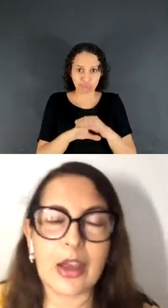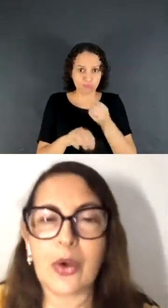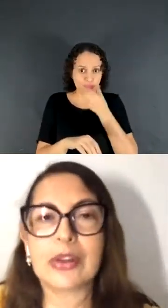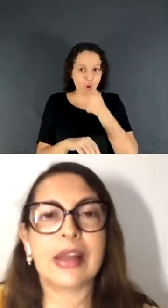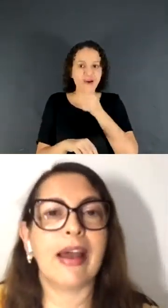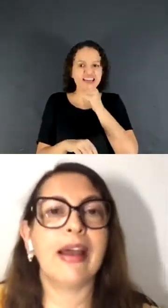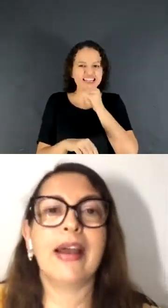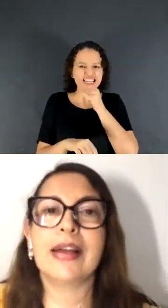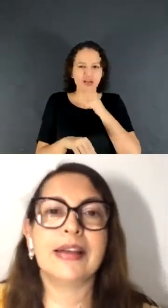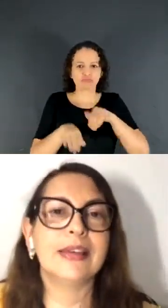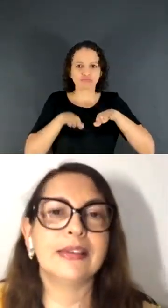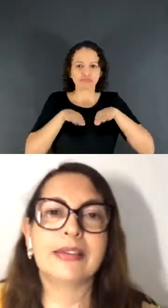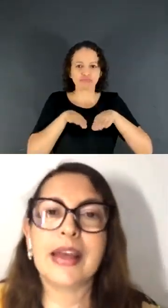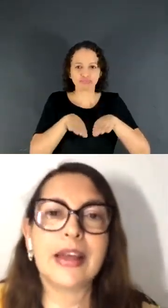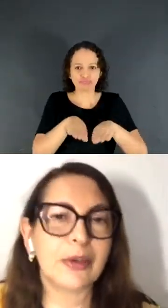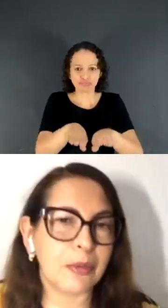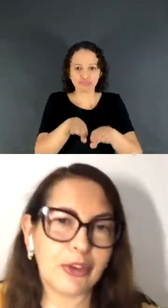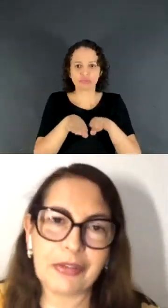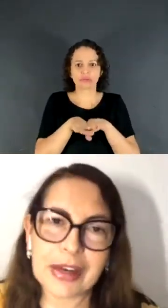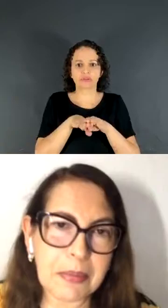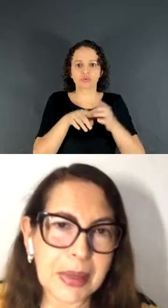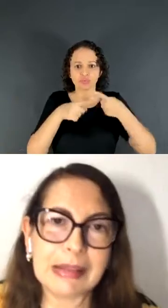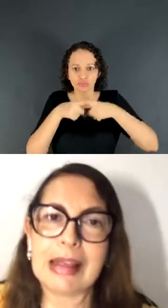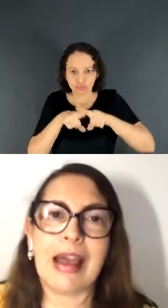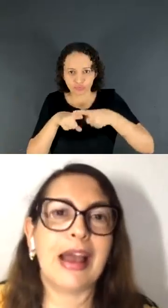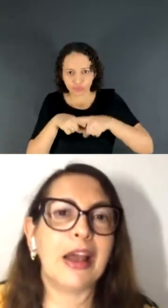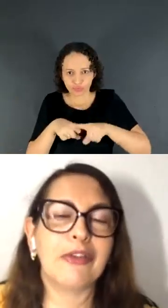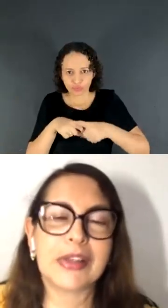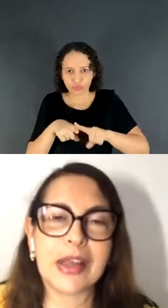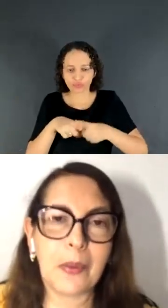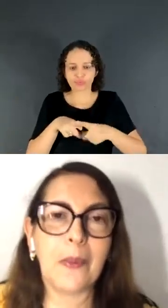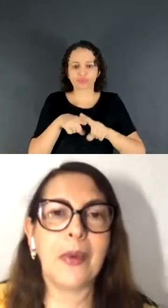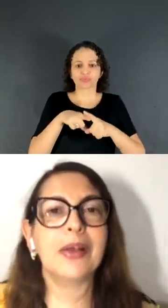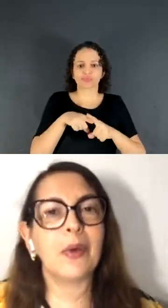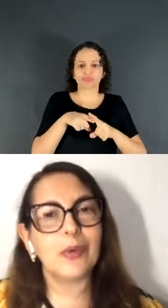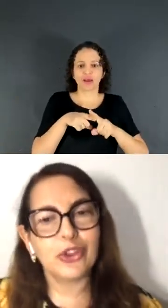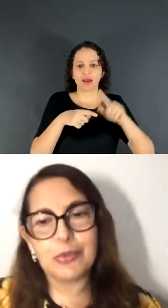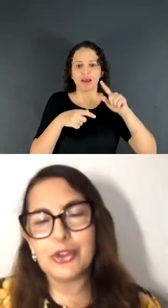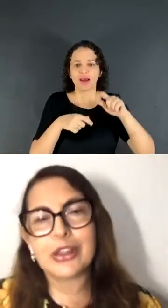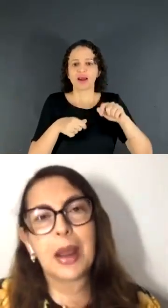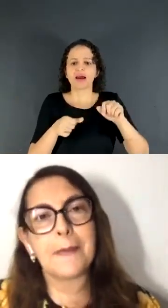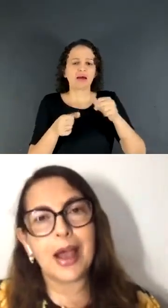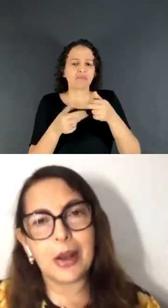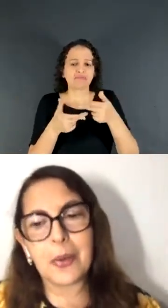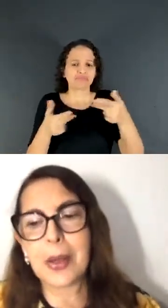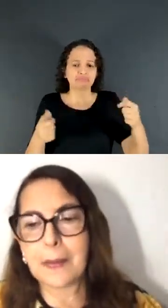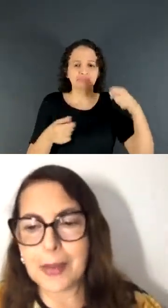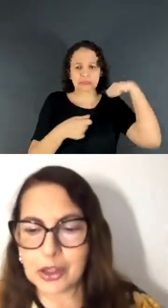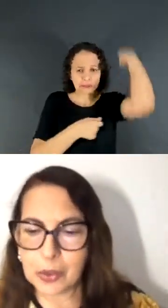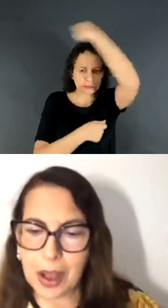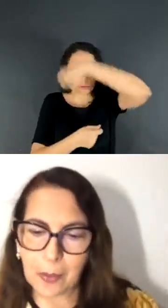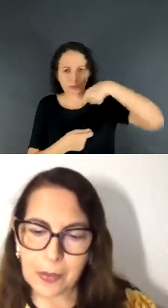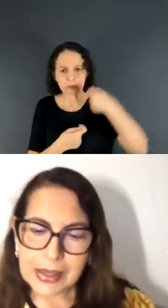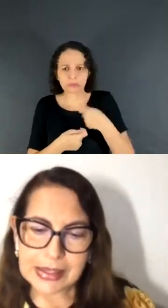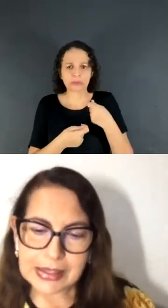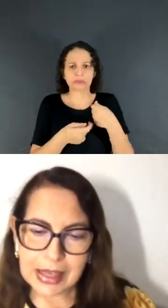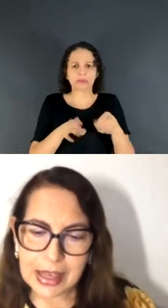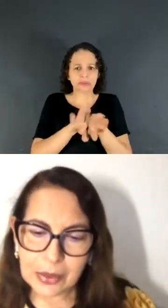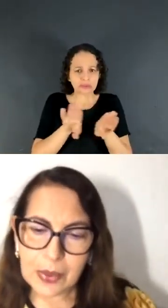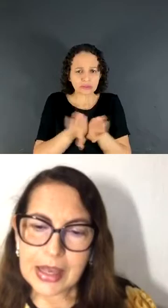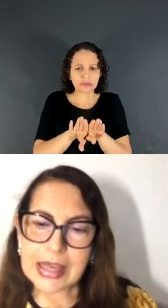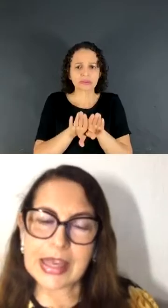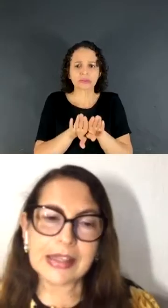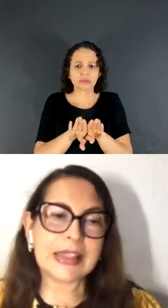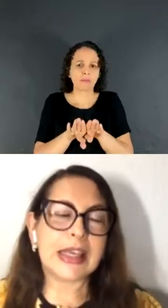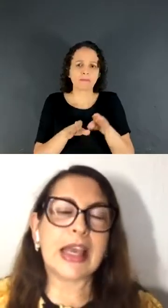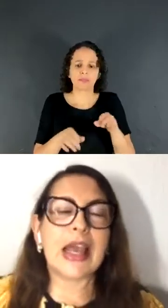costurar, tricotar, né? Como eu já falei, pintar, fazer algum tipo de trabalho manual,